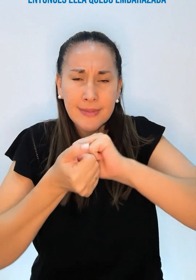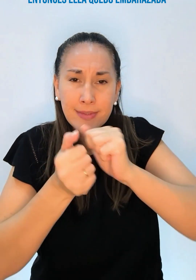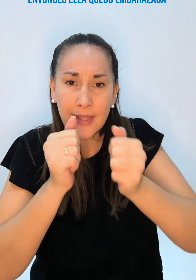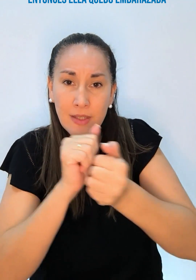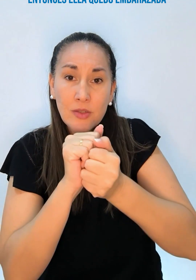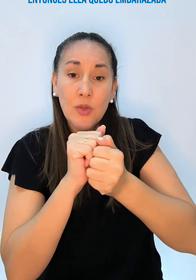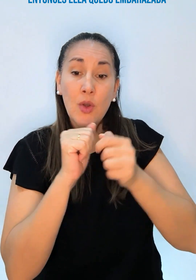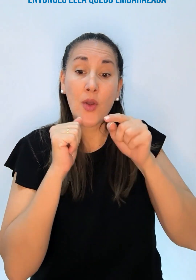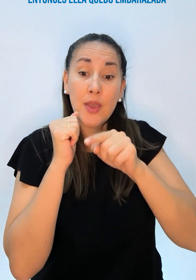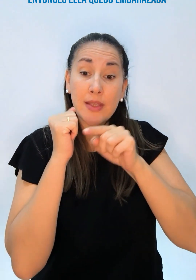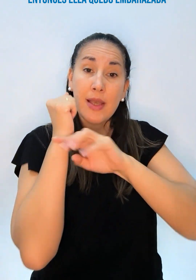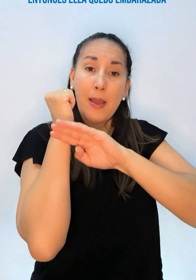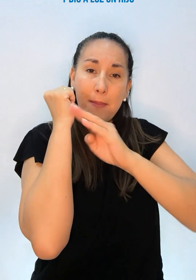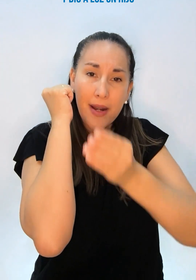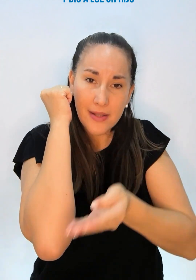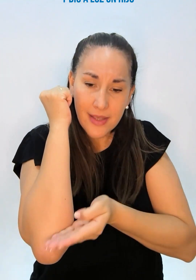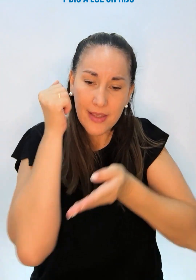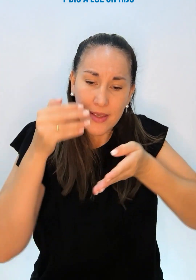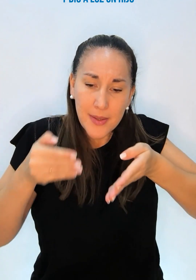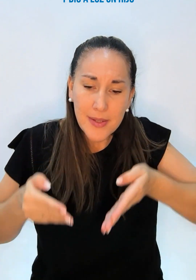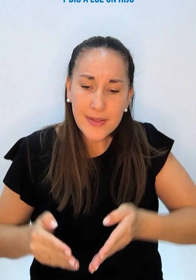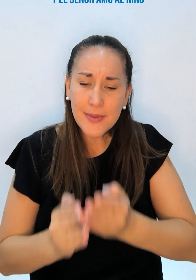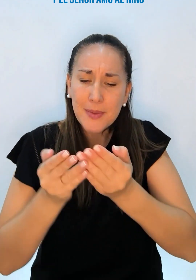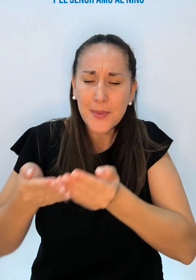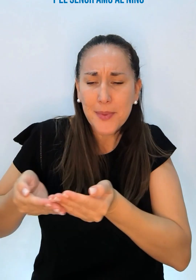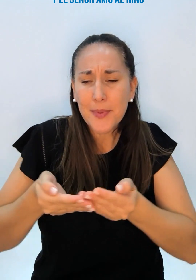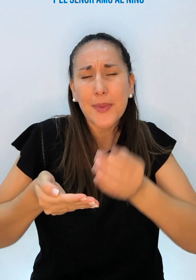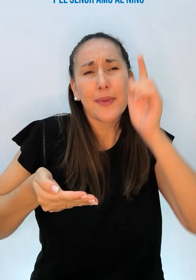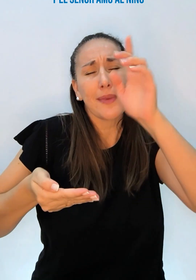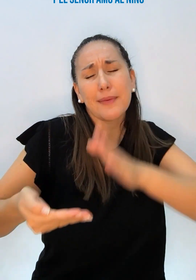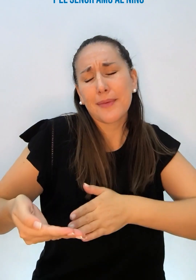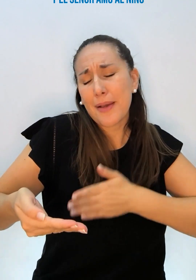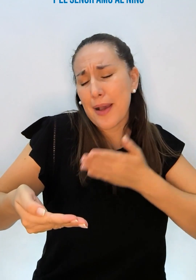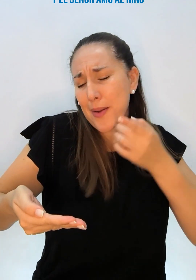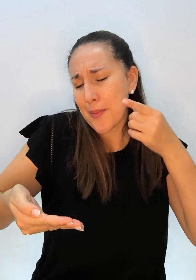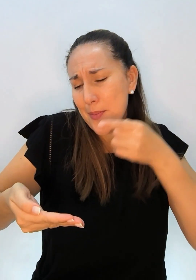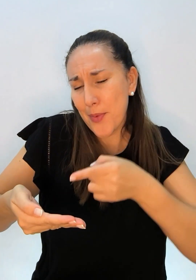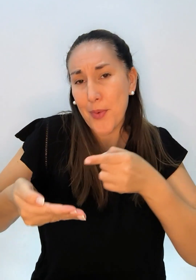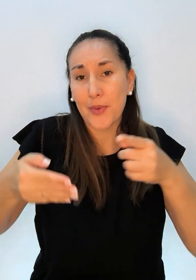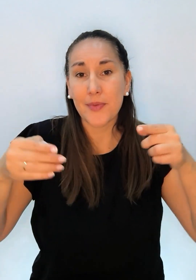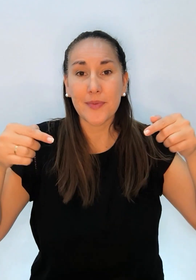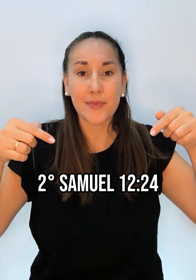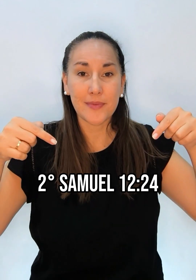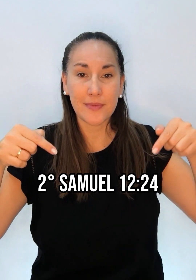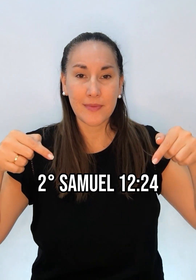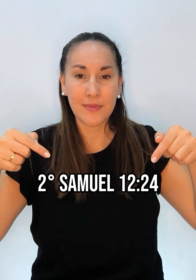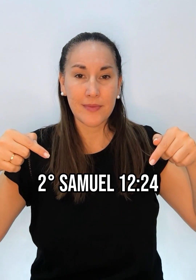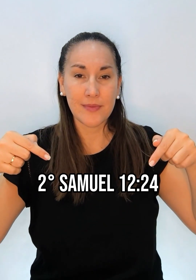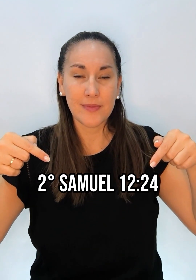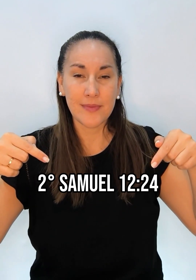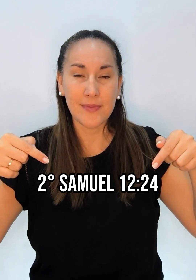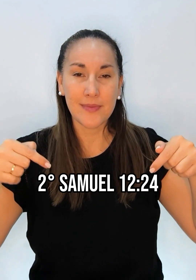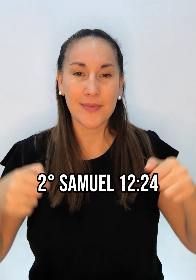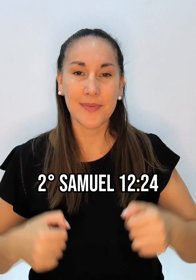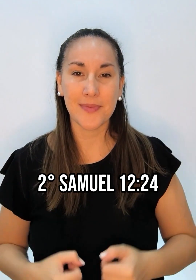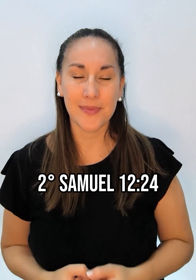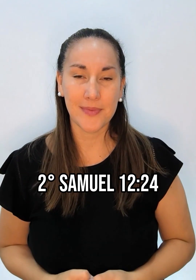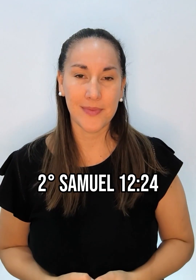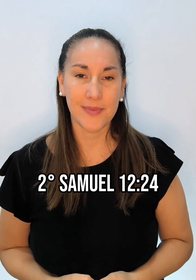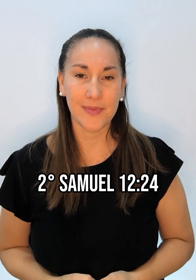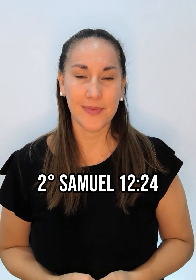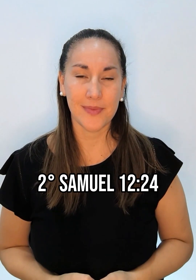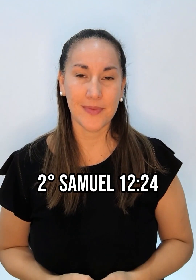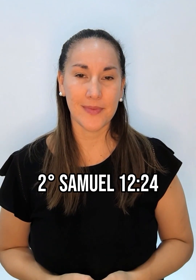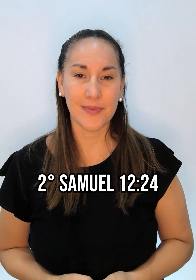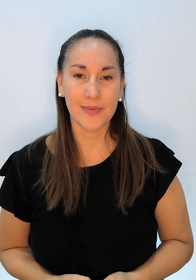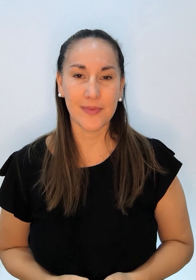ella. Entonces ella quedó embarazada y dio a luz un hijo, y el Señor amó al niño. Esto está en el segundo libro de Samuel,